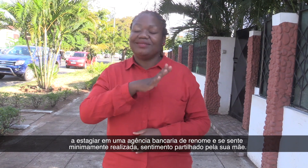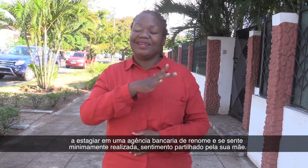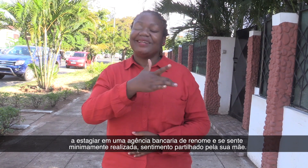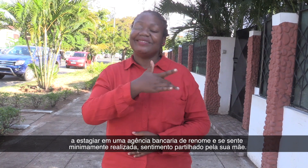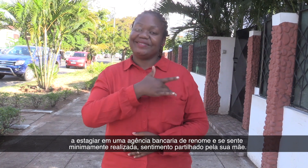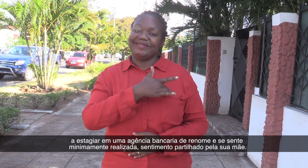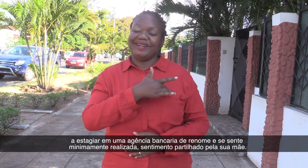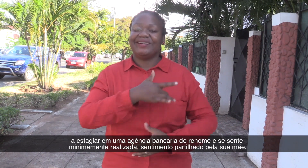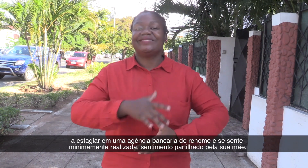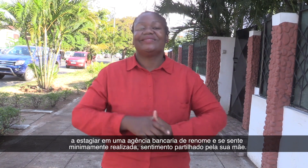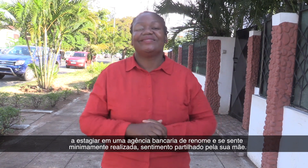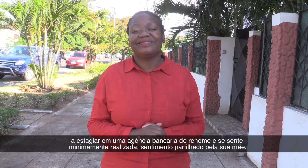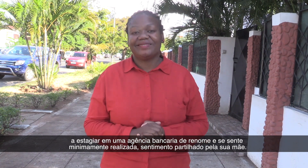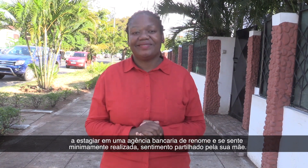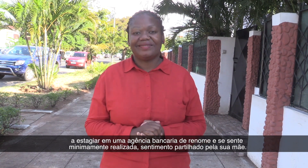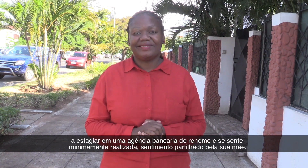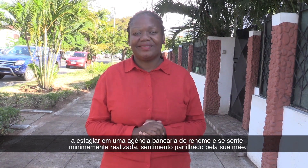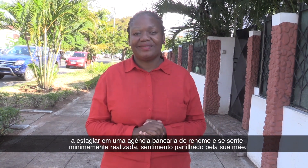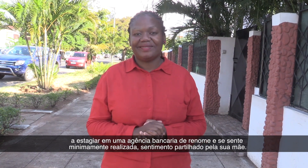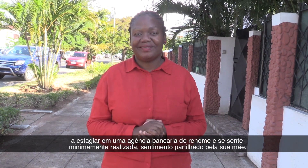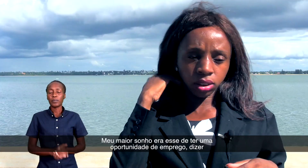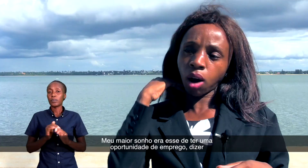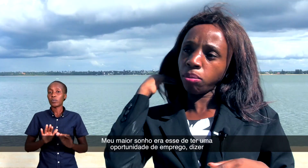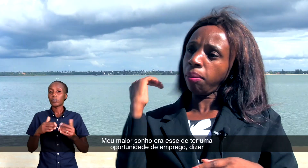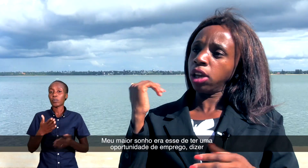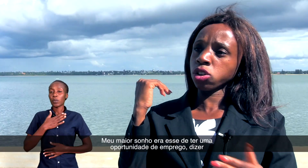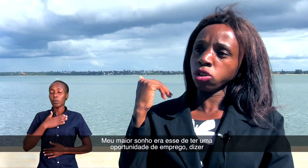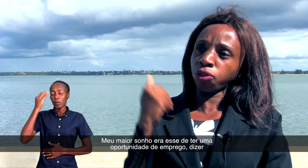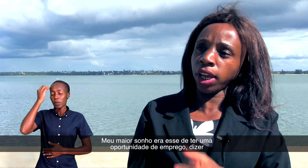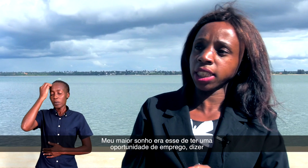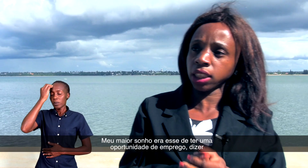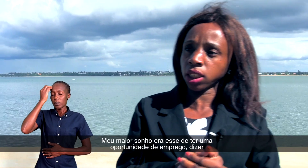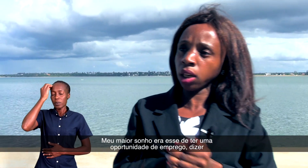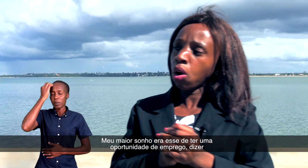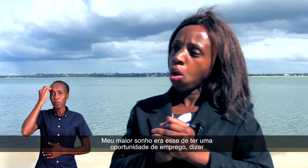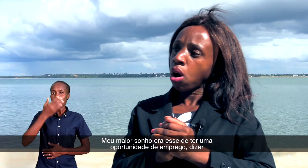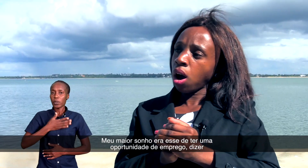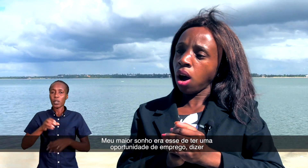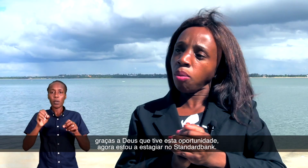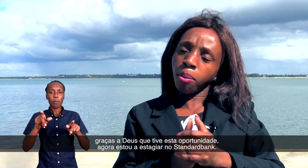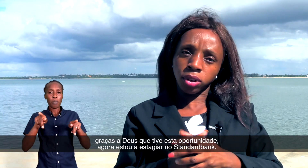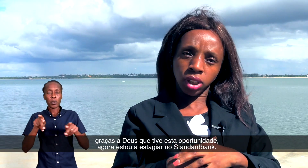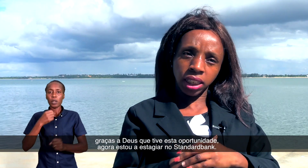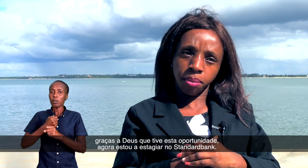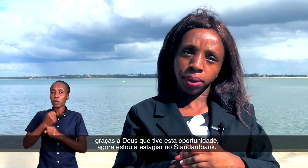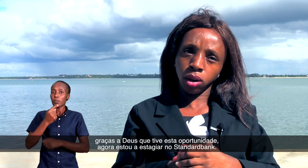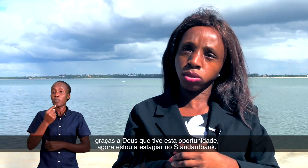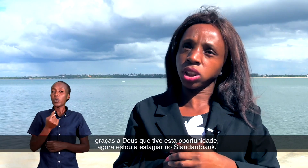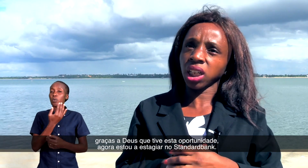renome e se sente minimamente realizada. Então, meu maior sonho foi esse de ter uma oportunidade de emprego, dizer